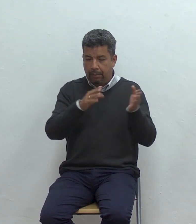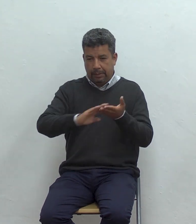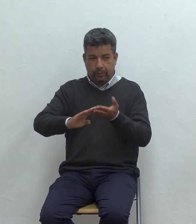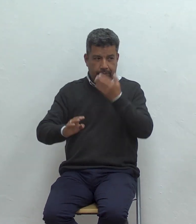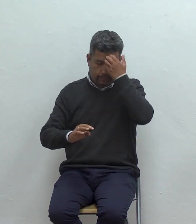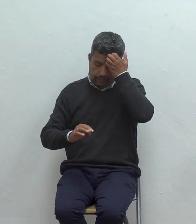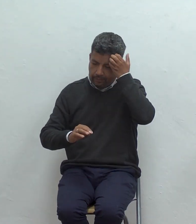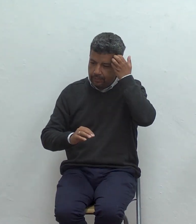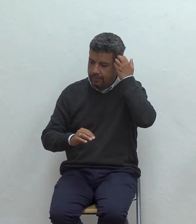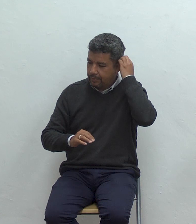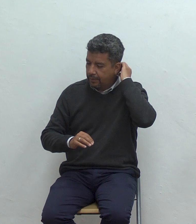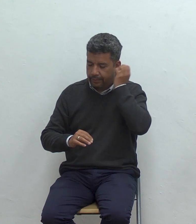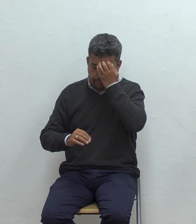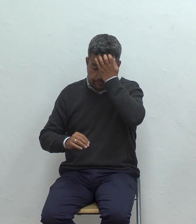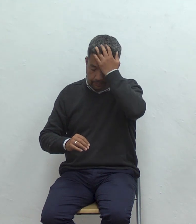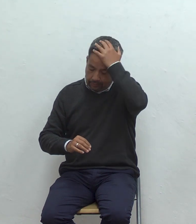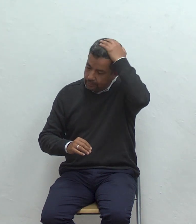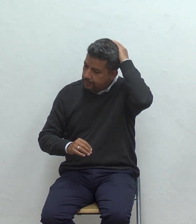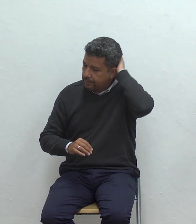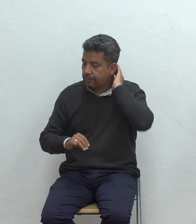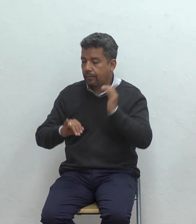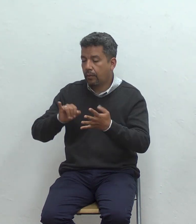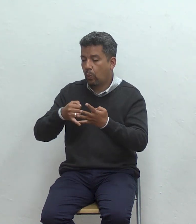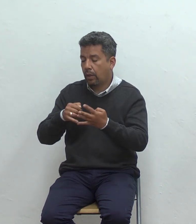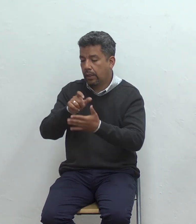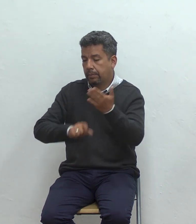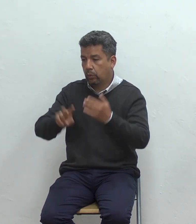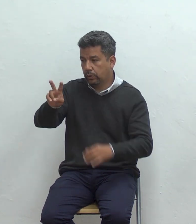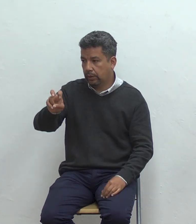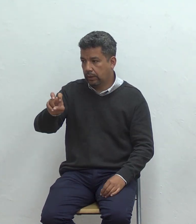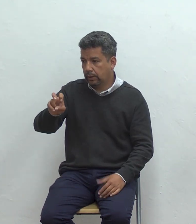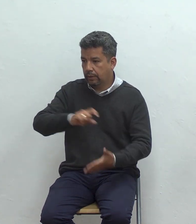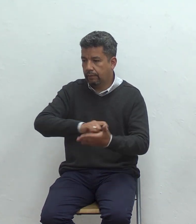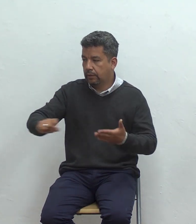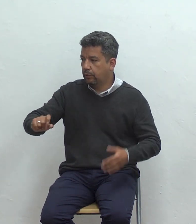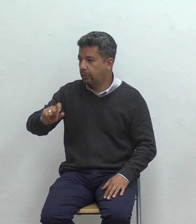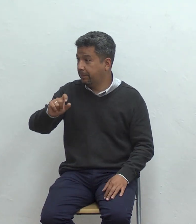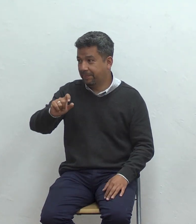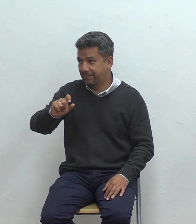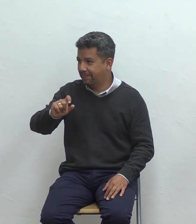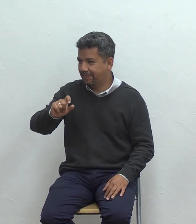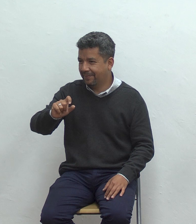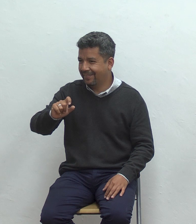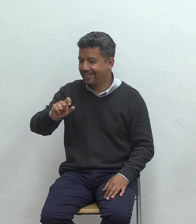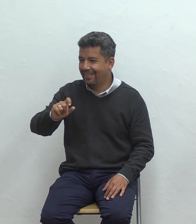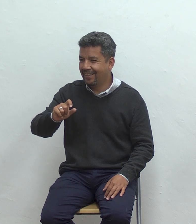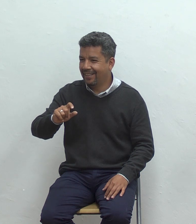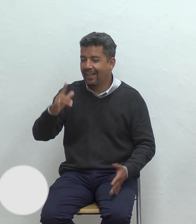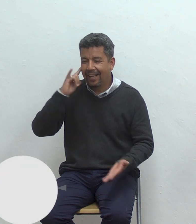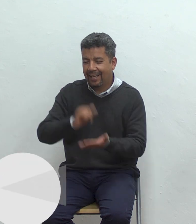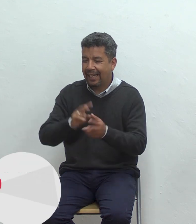importa. Hay esperanza. Juan capítulo 7, versículo, estamos hablando, ¿qué es lo que hay que creer